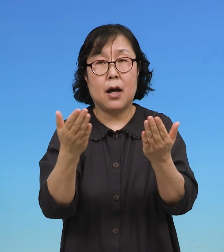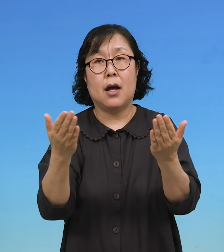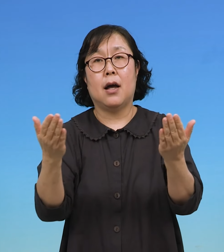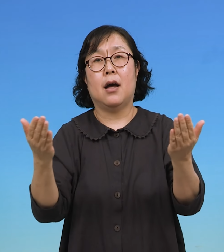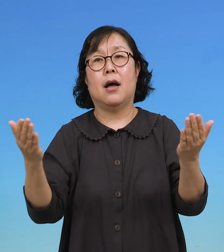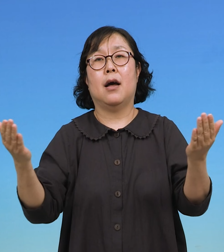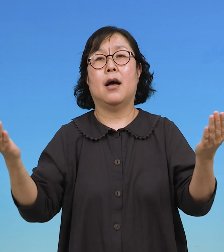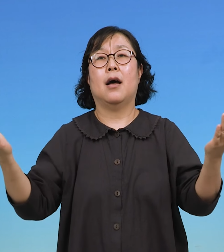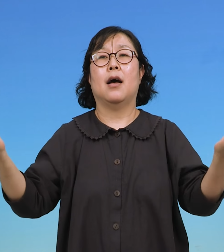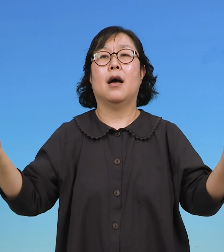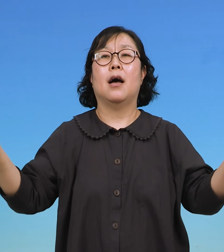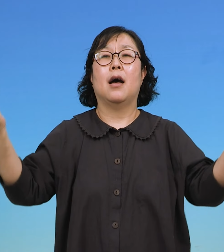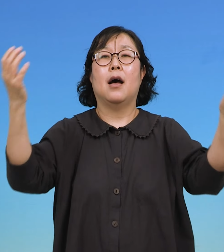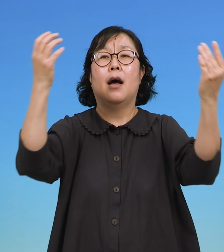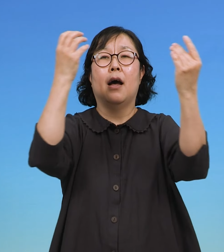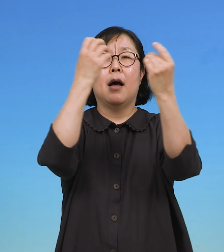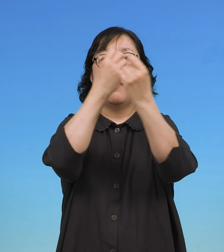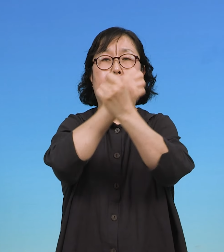은총 베푸사